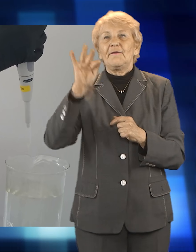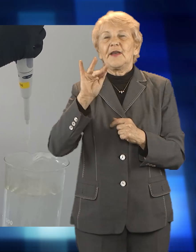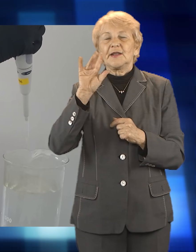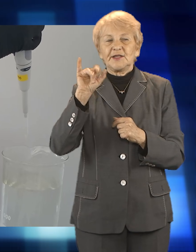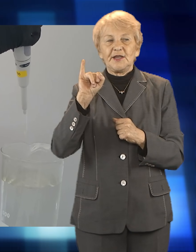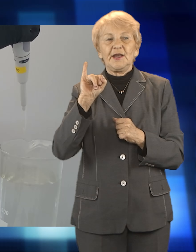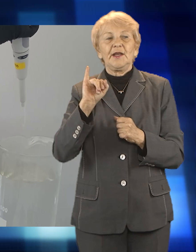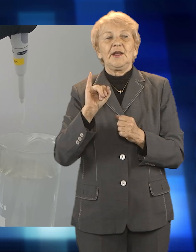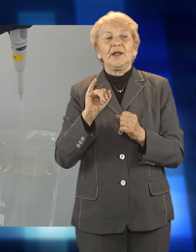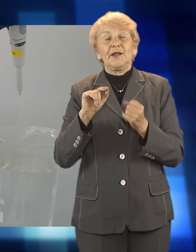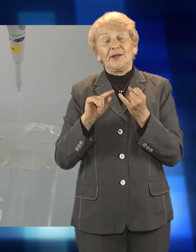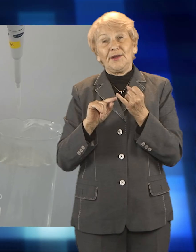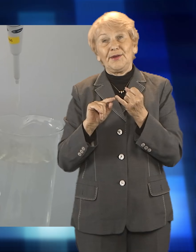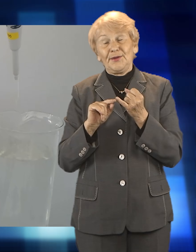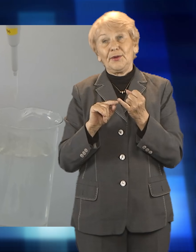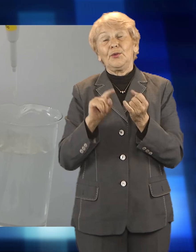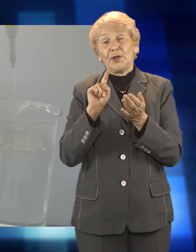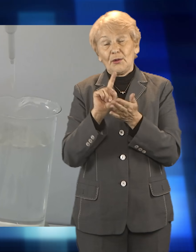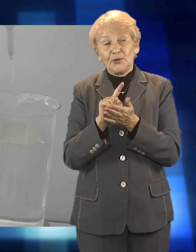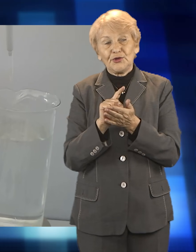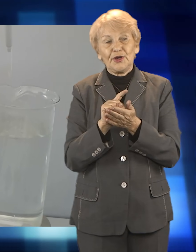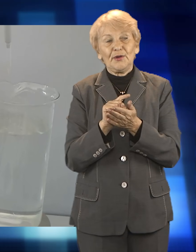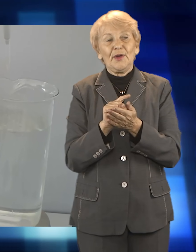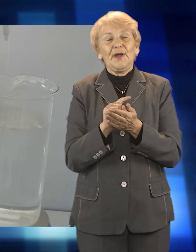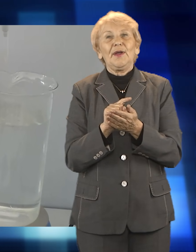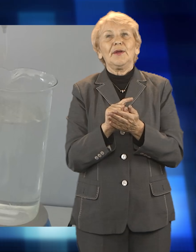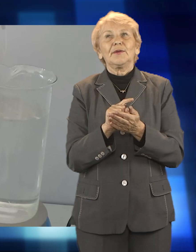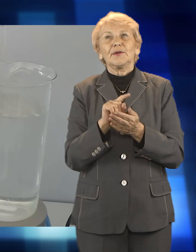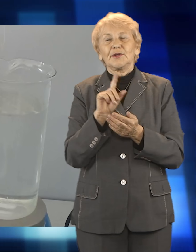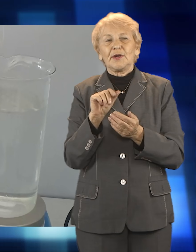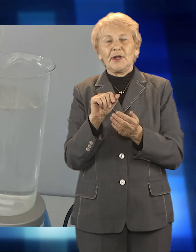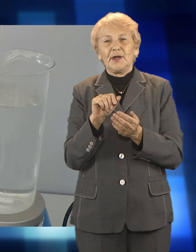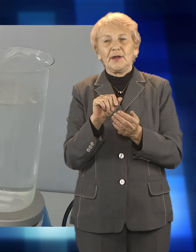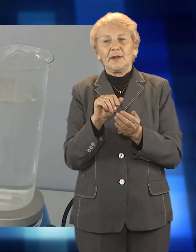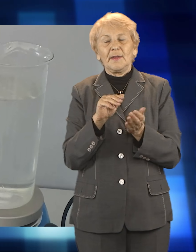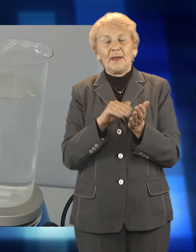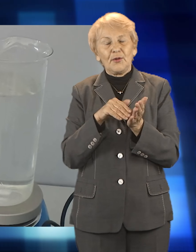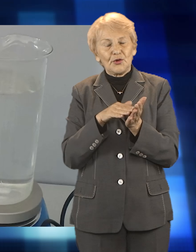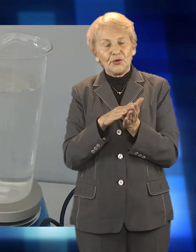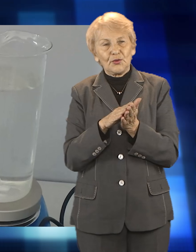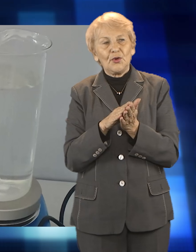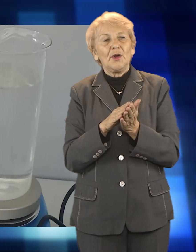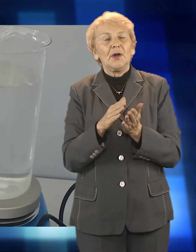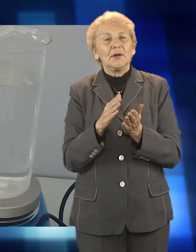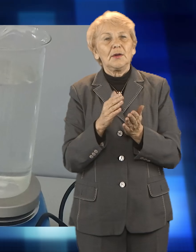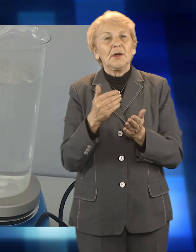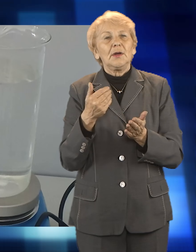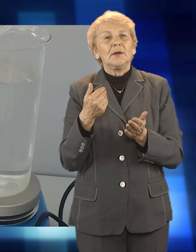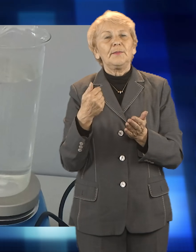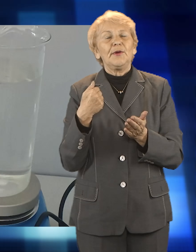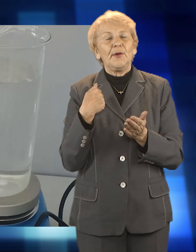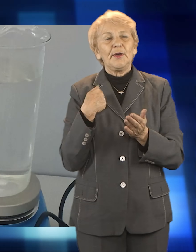specyfiku w naszej firmie i o naszej gotowości i dzięki temu w czasie kiedy występował na rynku największy